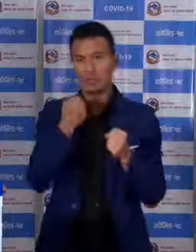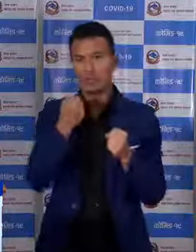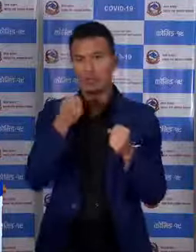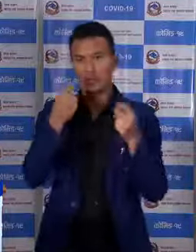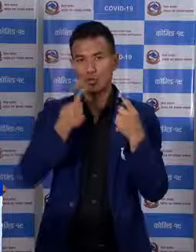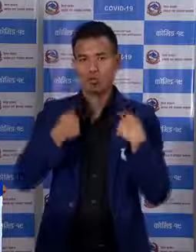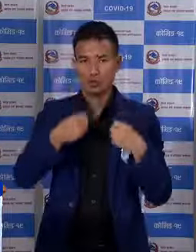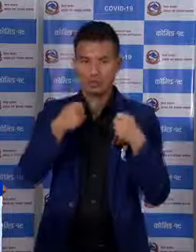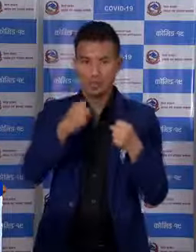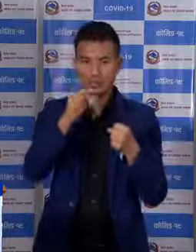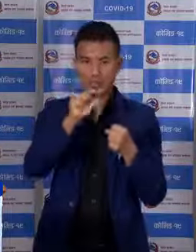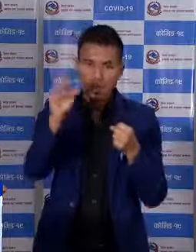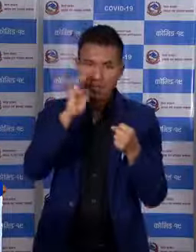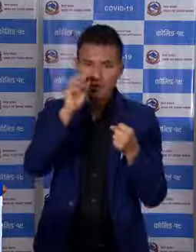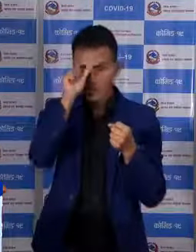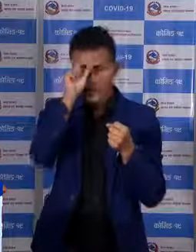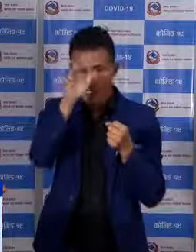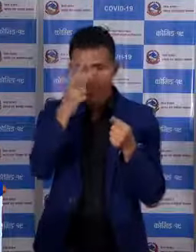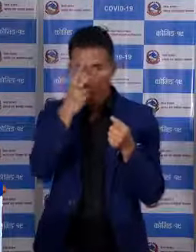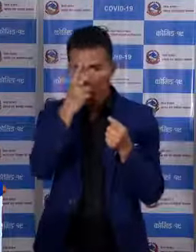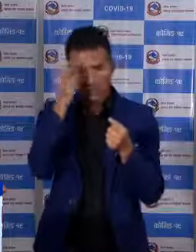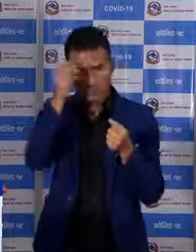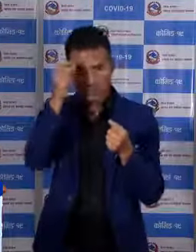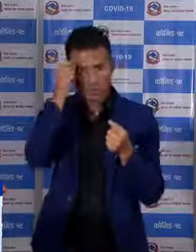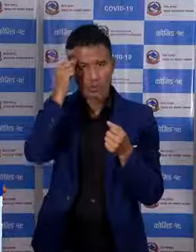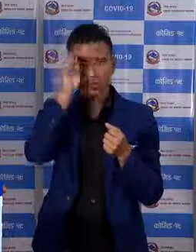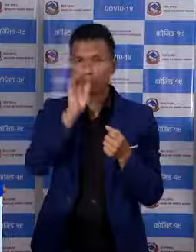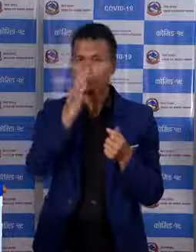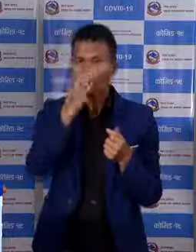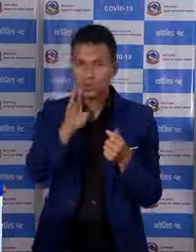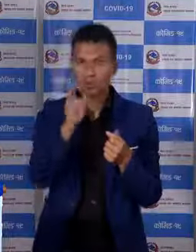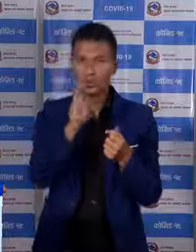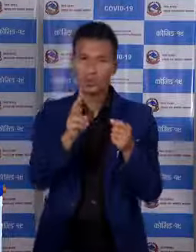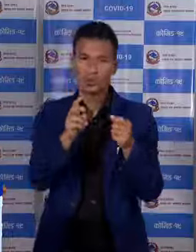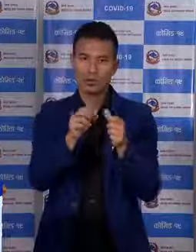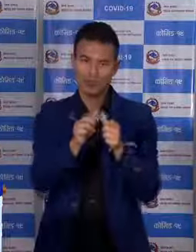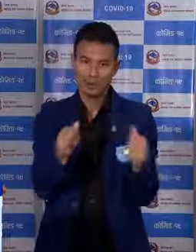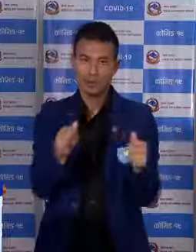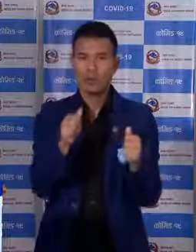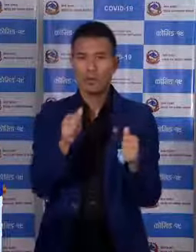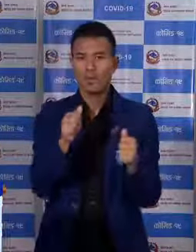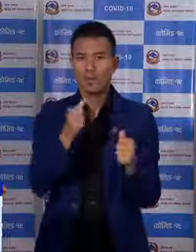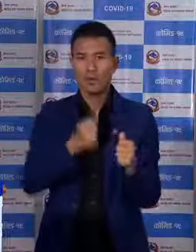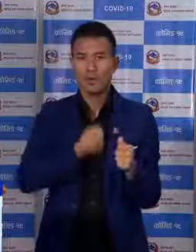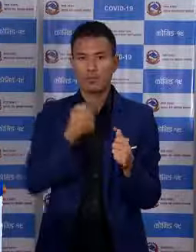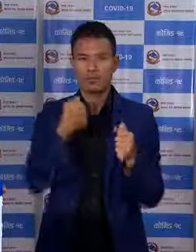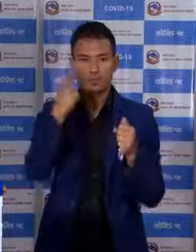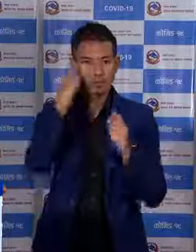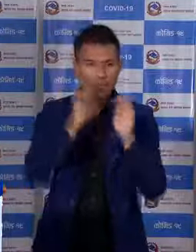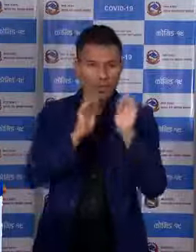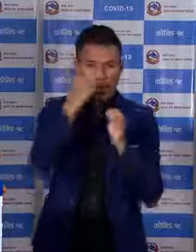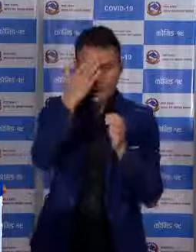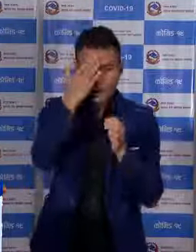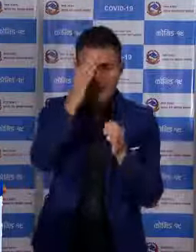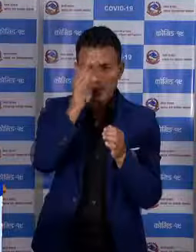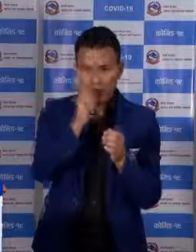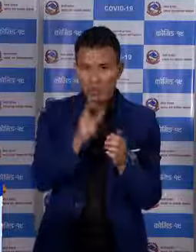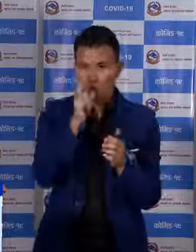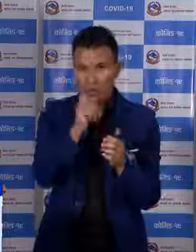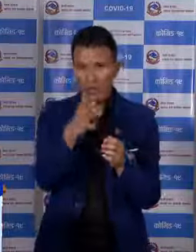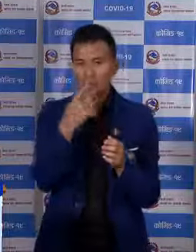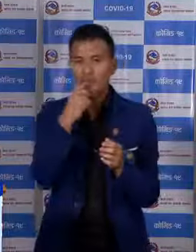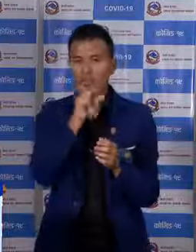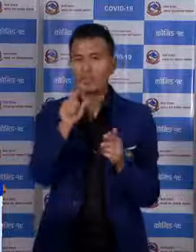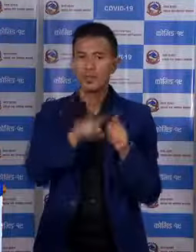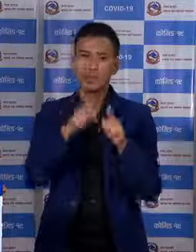स्वास्ते को बारे मां जानकारीली ना सकनों छा तो जानकारीली ने क्रम्मा आफु संबावित संक्रमित भहे ना भहे को